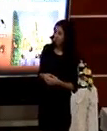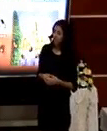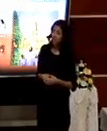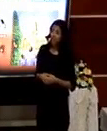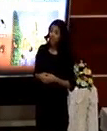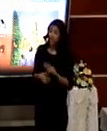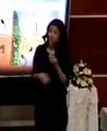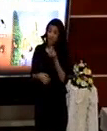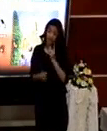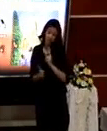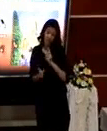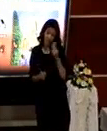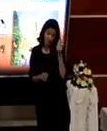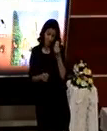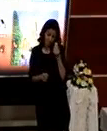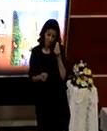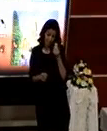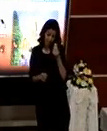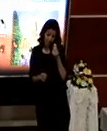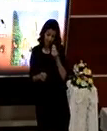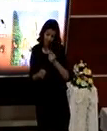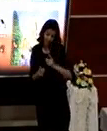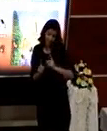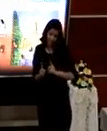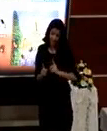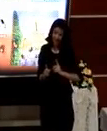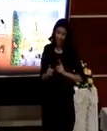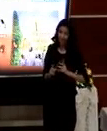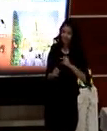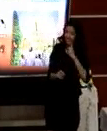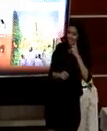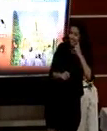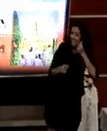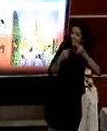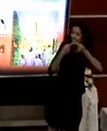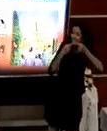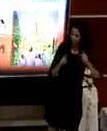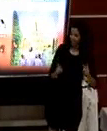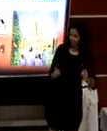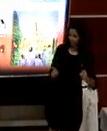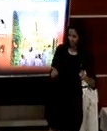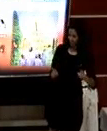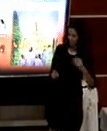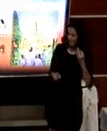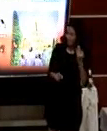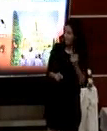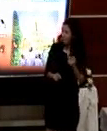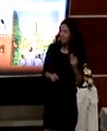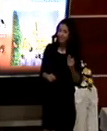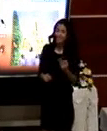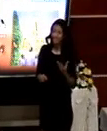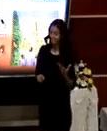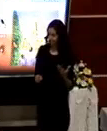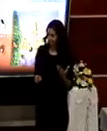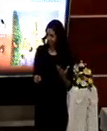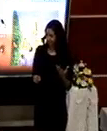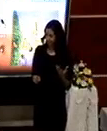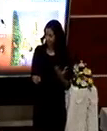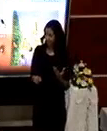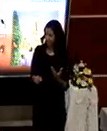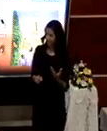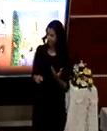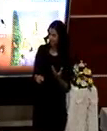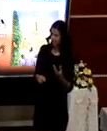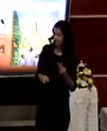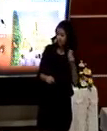sábado es un día totalmente diferente, un día especial. No necesita hacer absolutamente